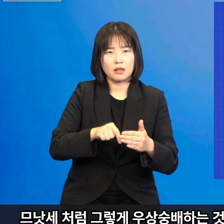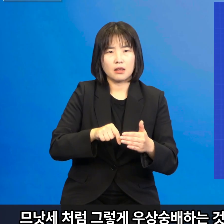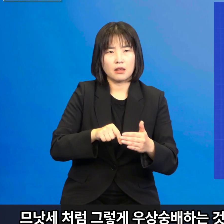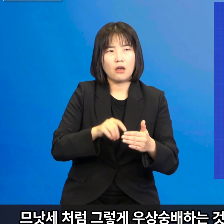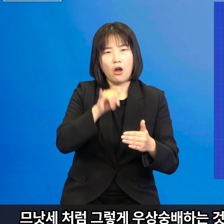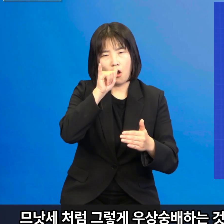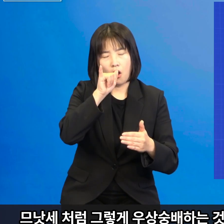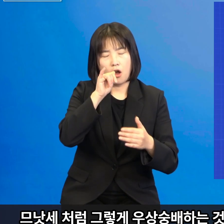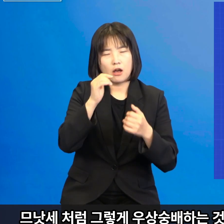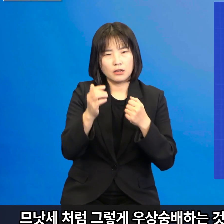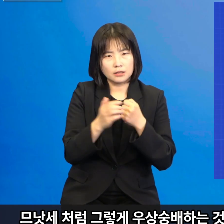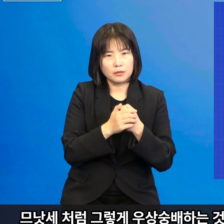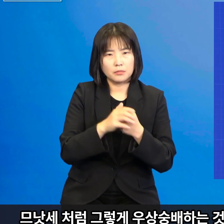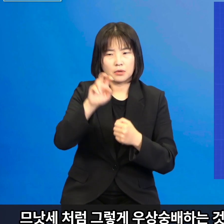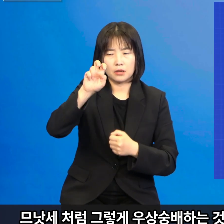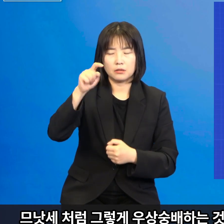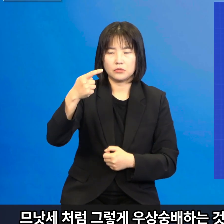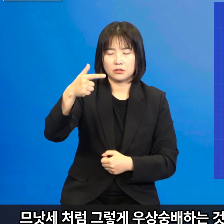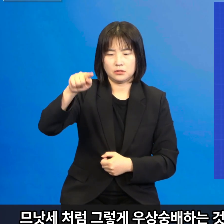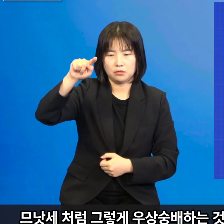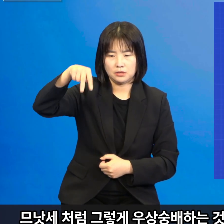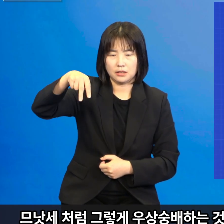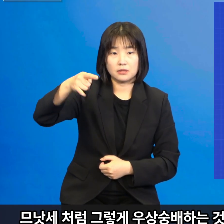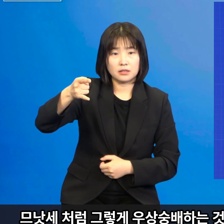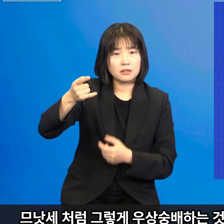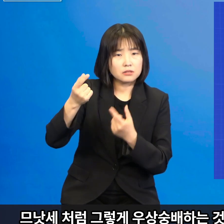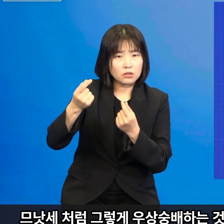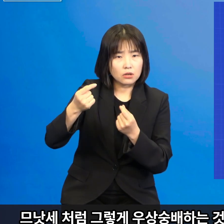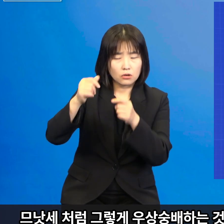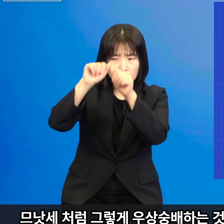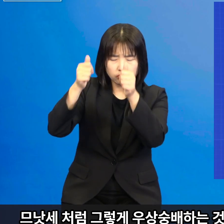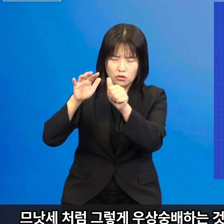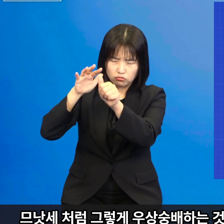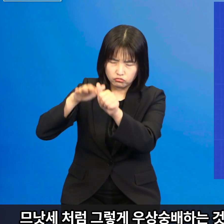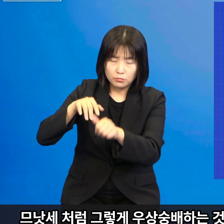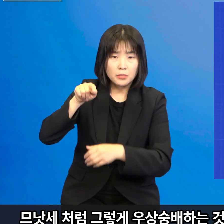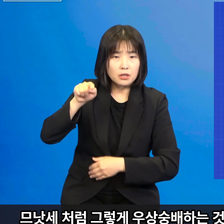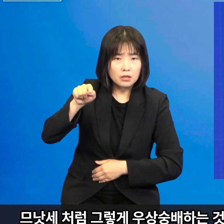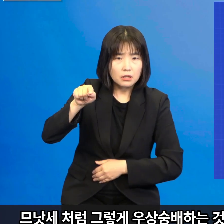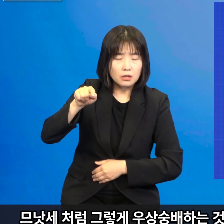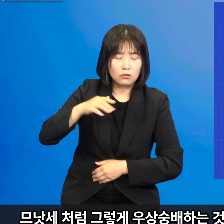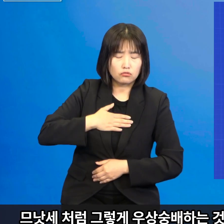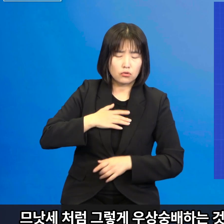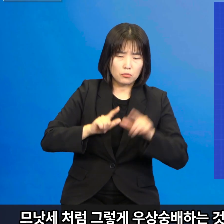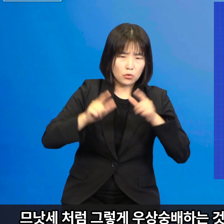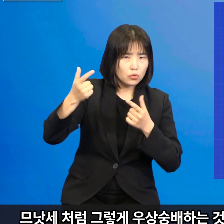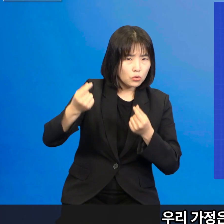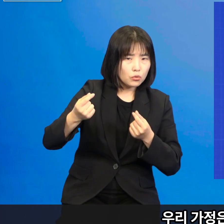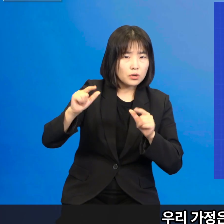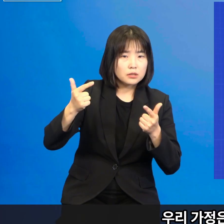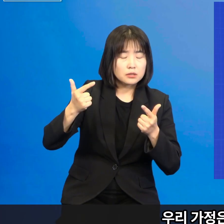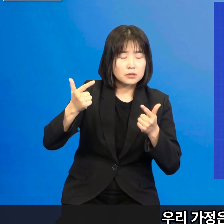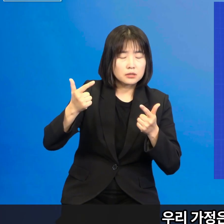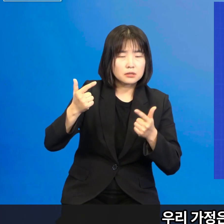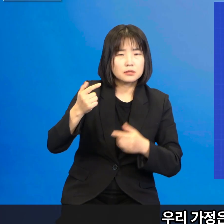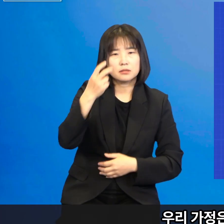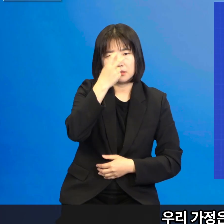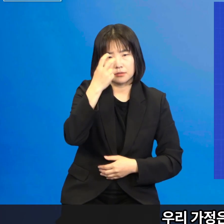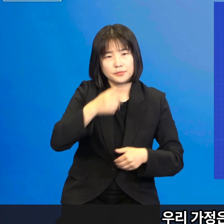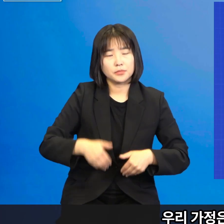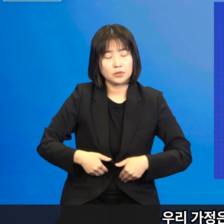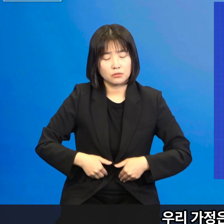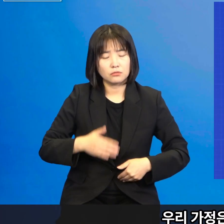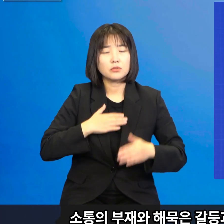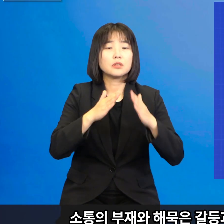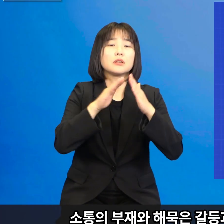있어서 므낫세처럼 그렇게 우상 숭배하는 것이 우리의 현실은 아닌가 싶은 겁니다. 우리 가정은